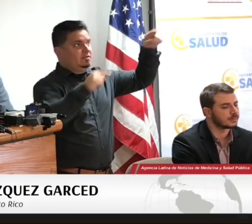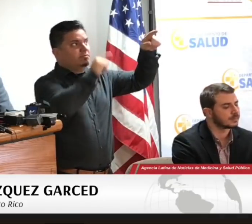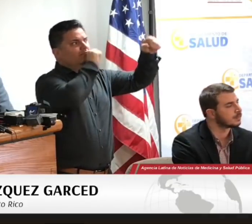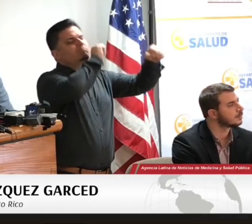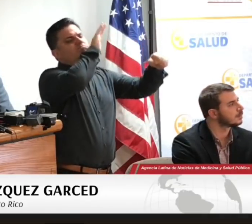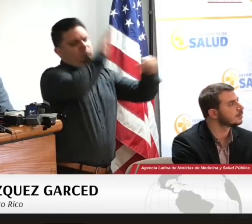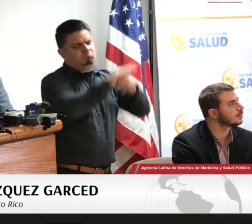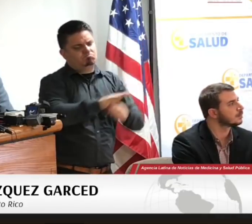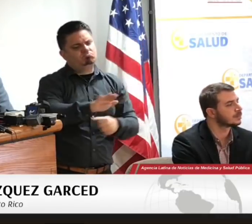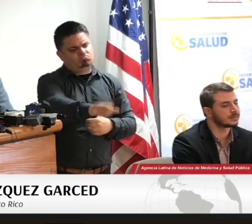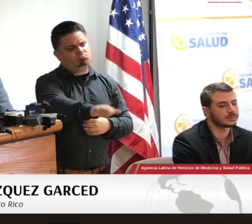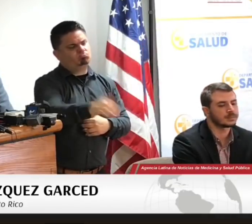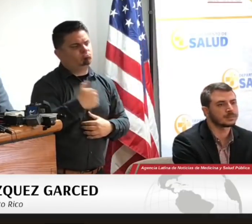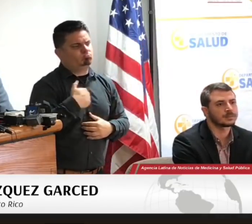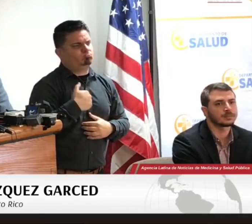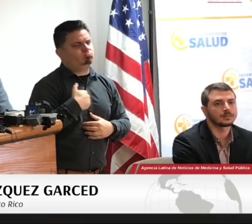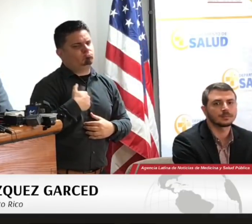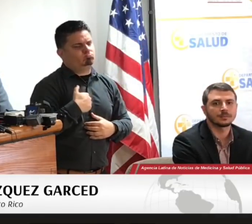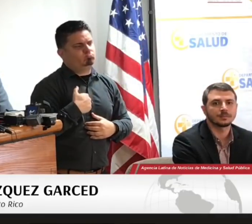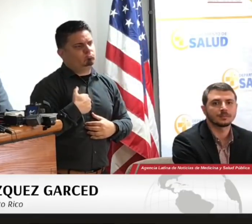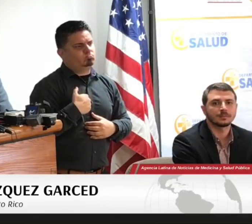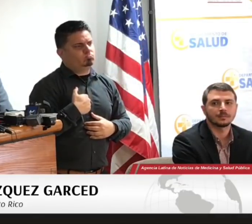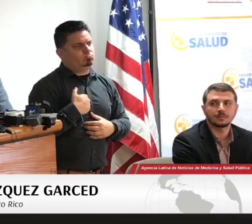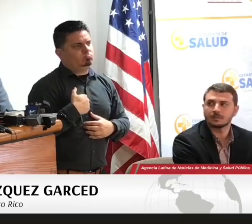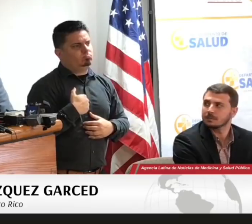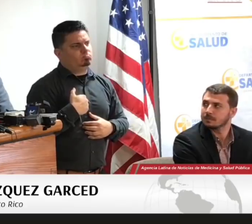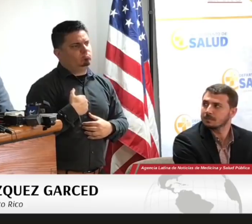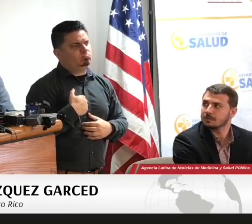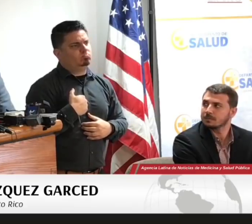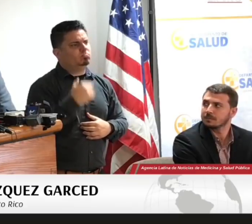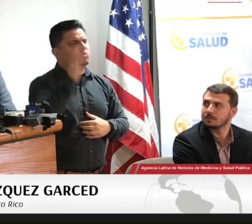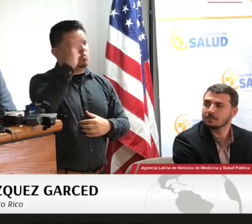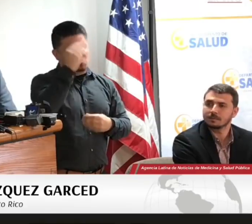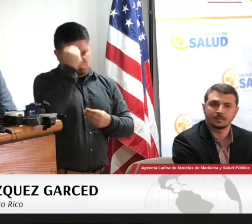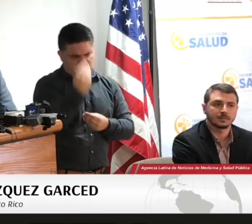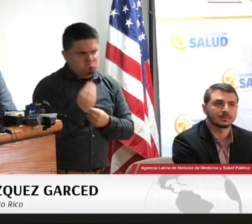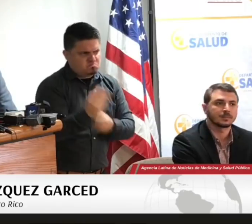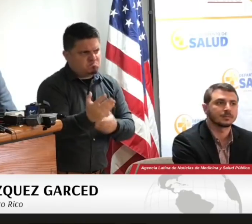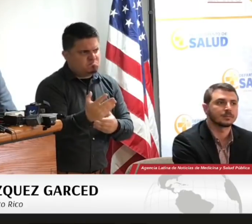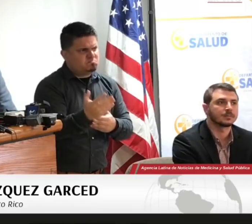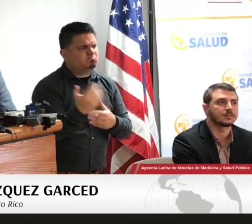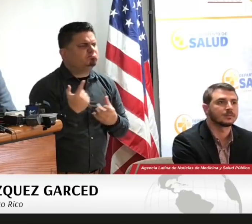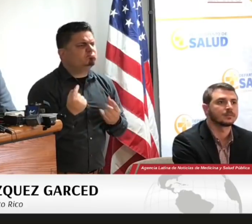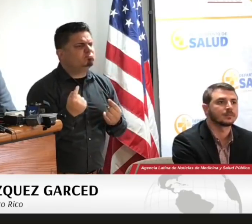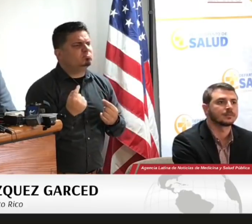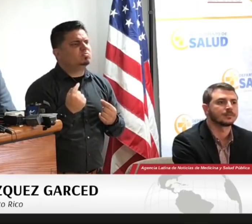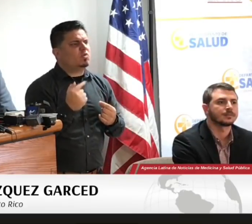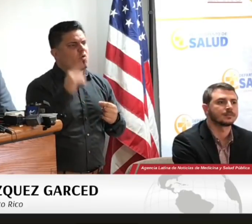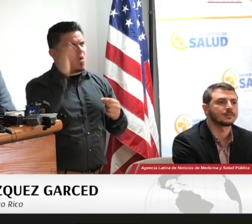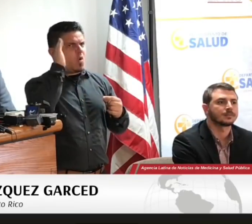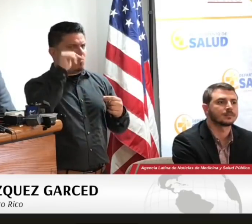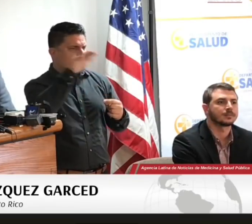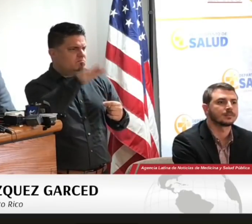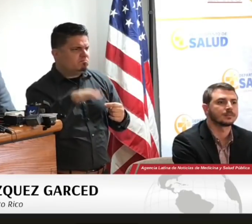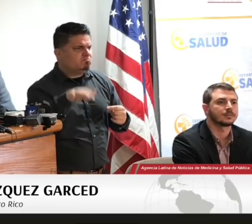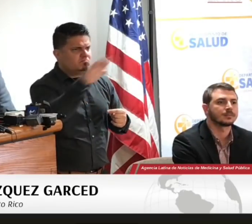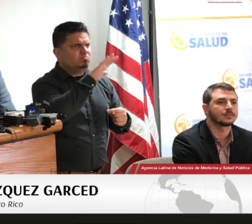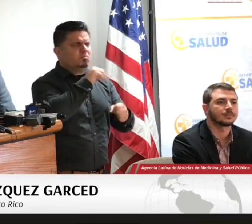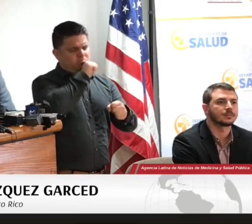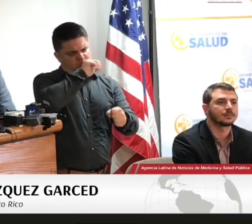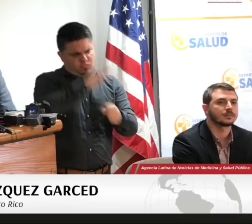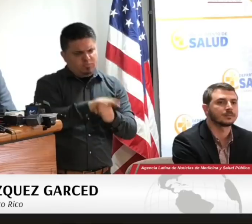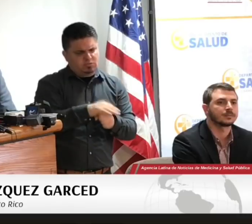CDC. Yo les digo lo que nos han informado. Vamos a ver si cumplen, porque el pueblo puertorriqueño necesita esta respuesta.